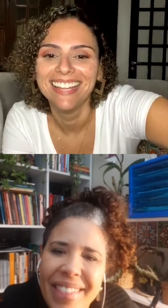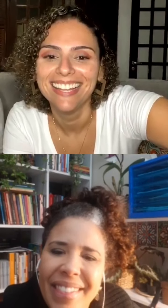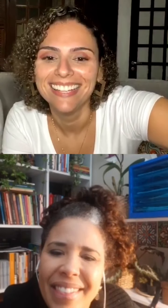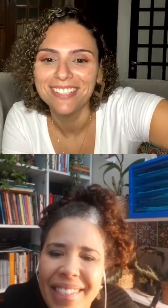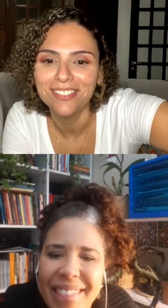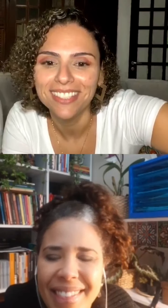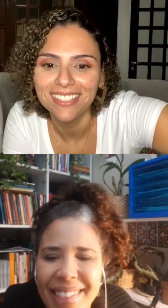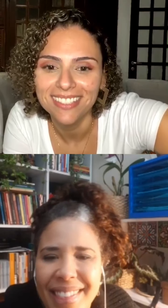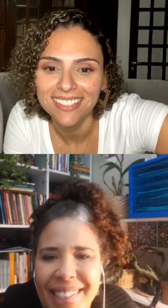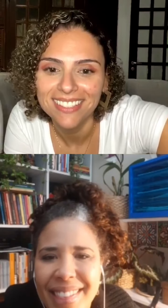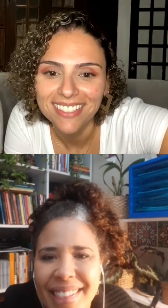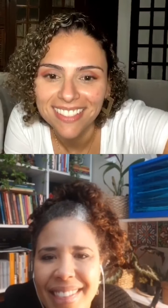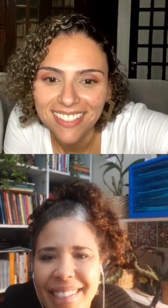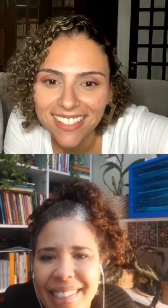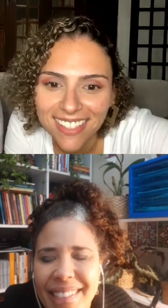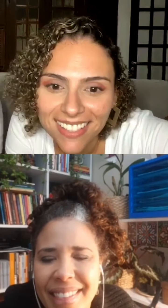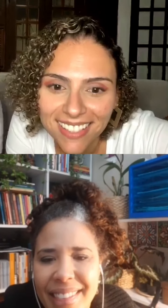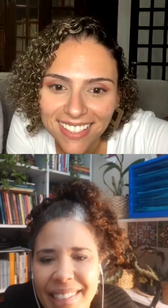Deixa eu ver aqui.